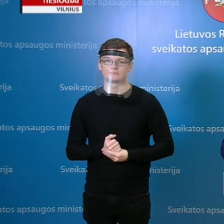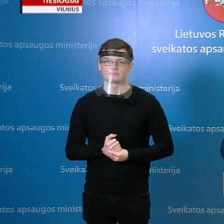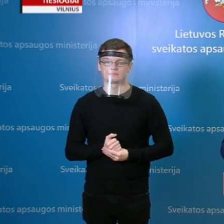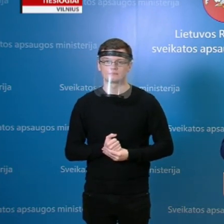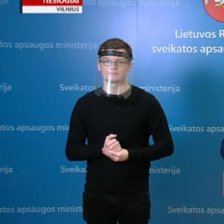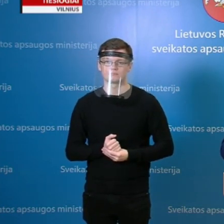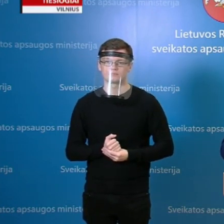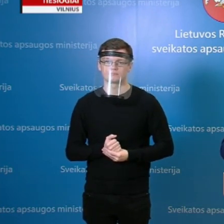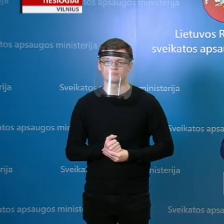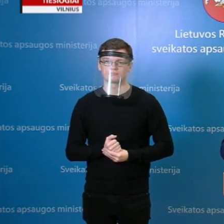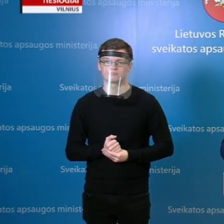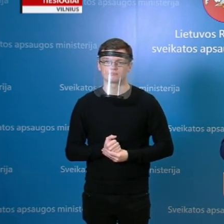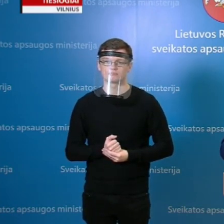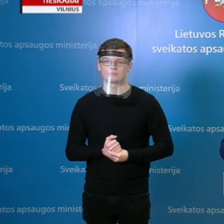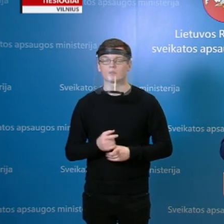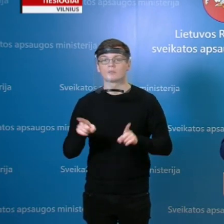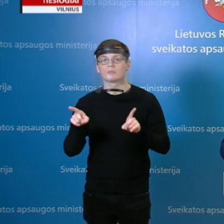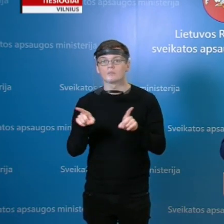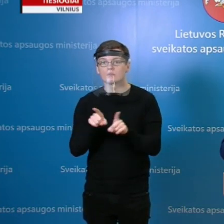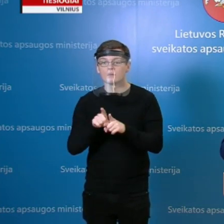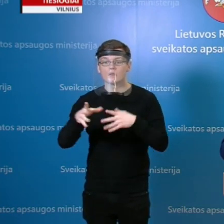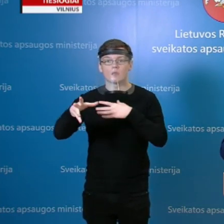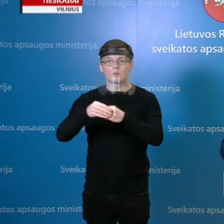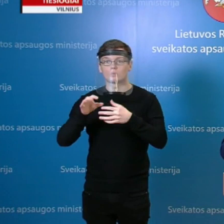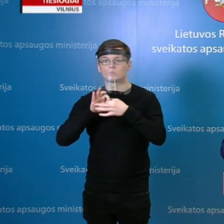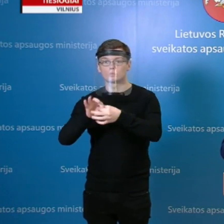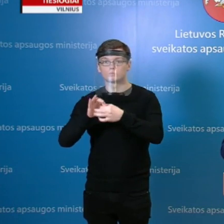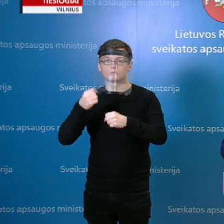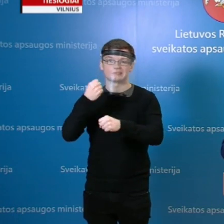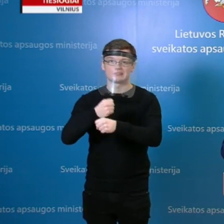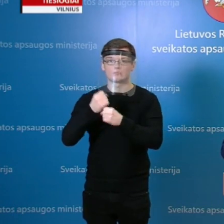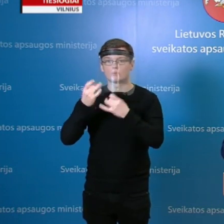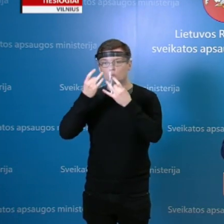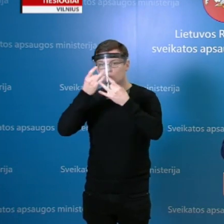Taip pat bendradarbiaujant su kultūros ministerija yra parengtos